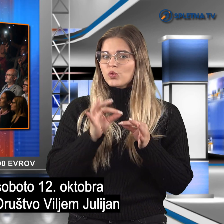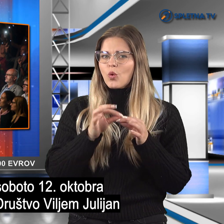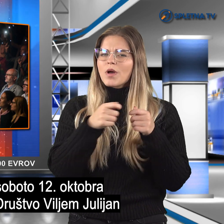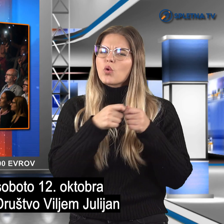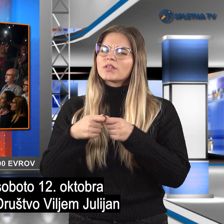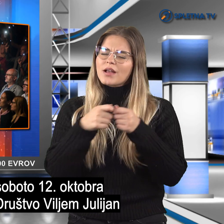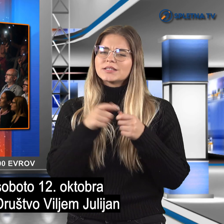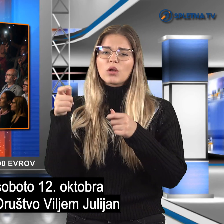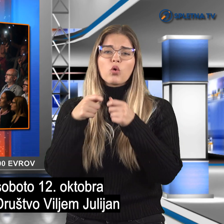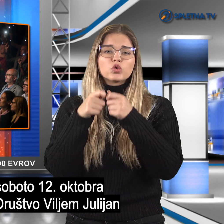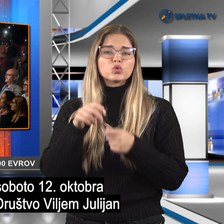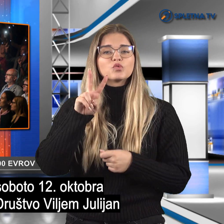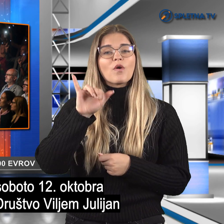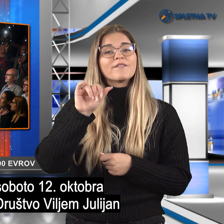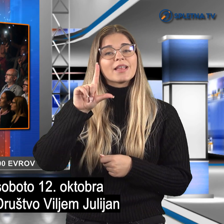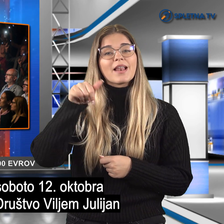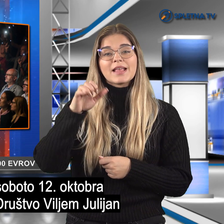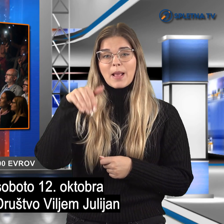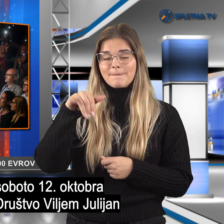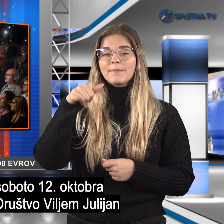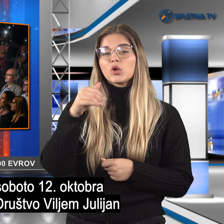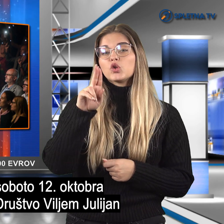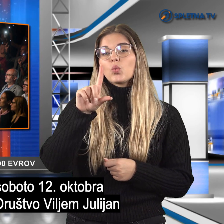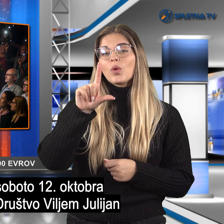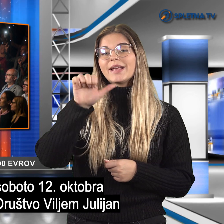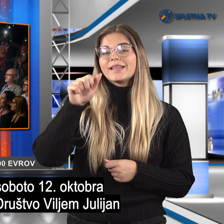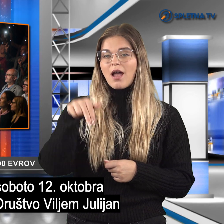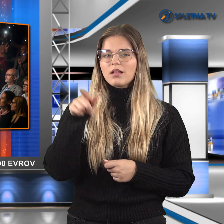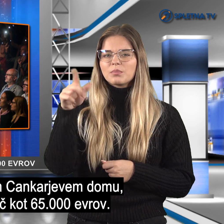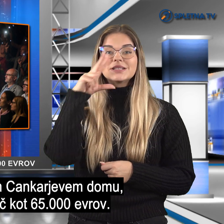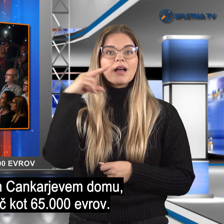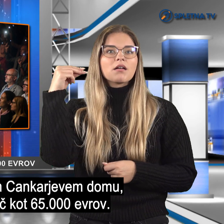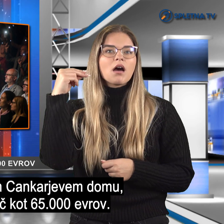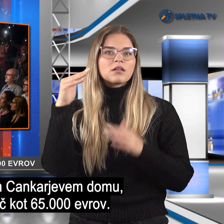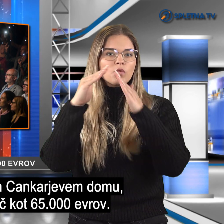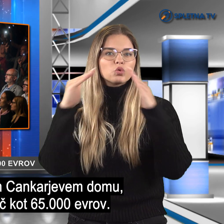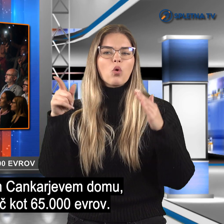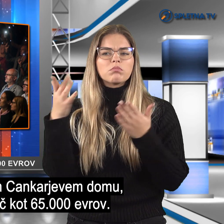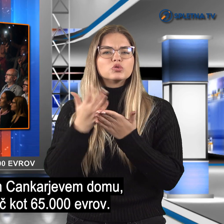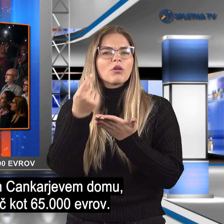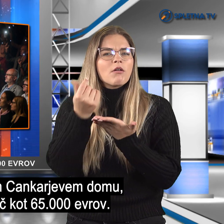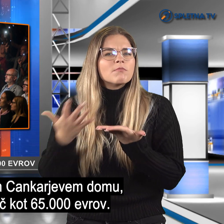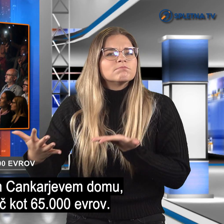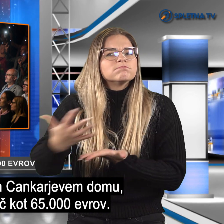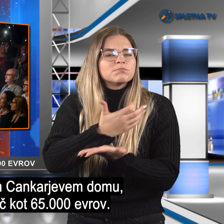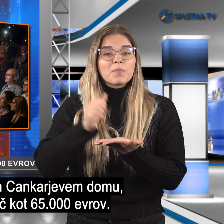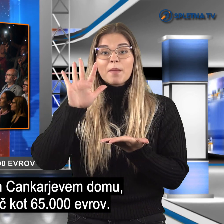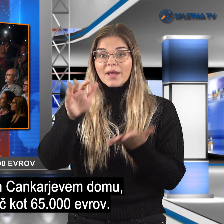društvo Viljem Julijan v Cankarjevem domu, so zbrali več kot 65.000 evrov.